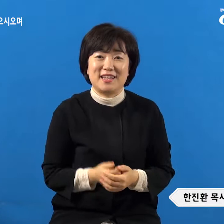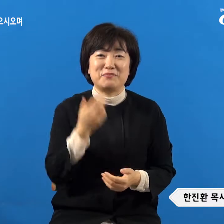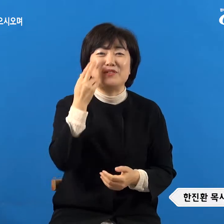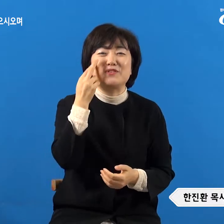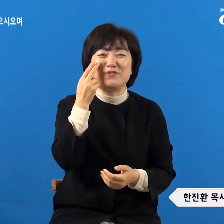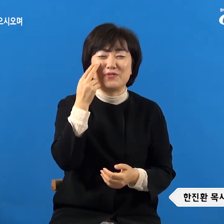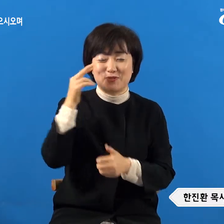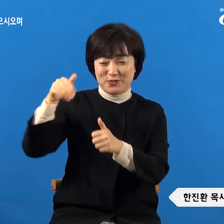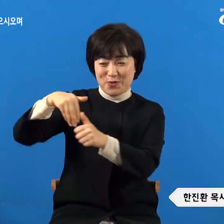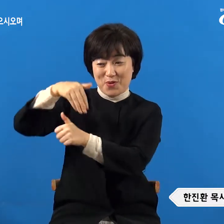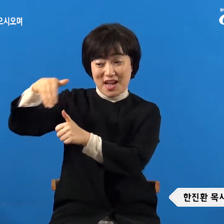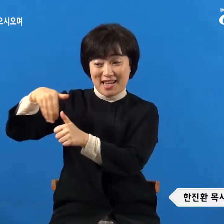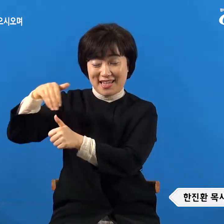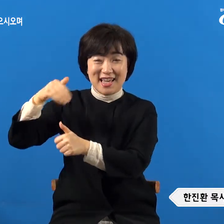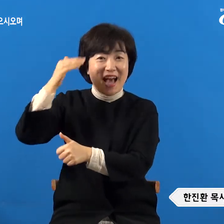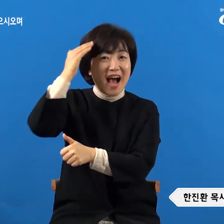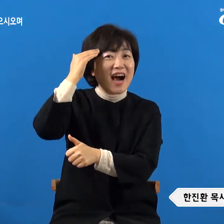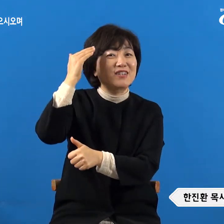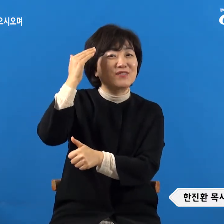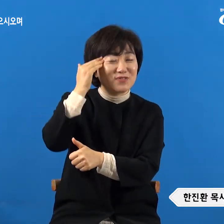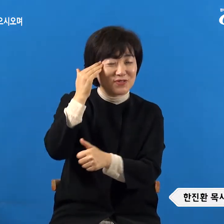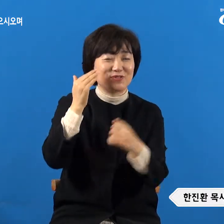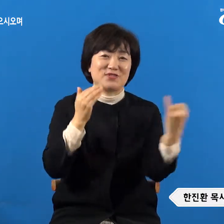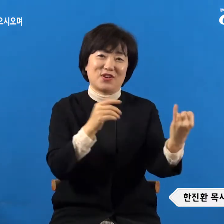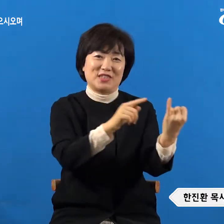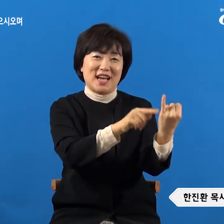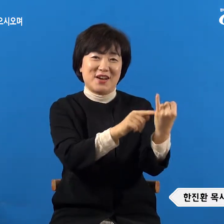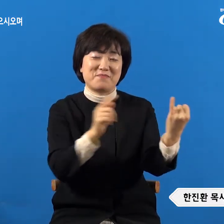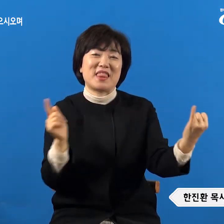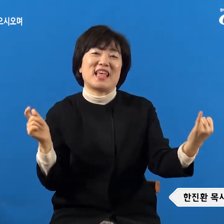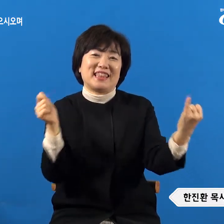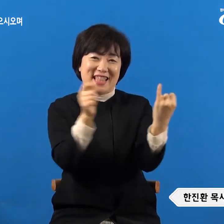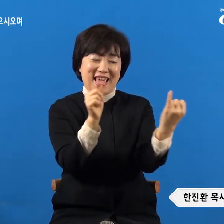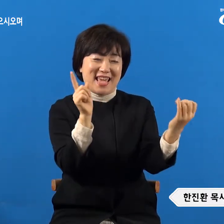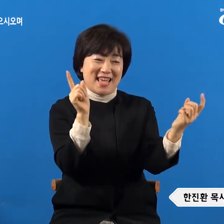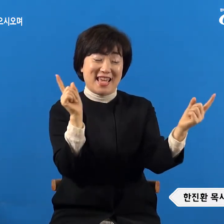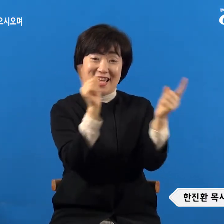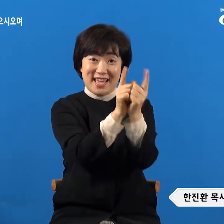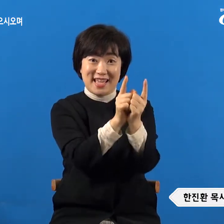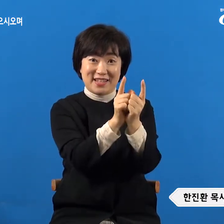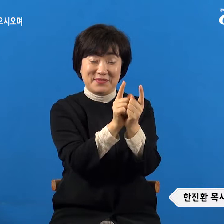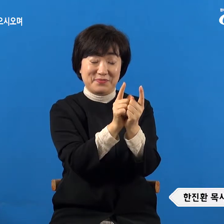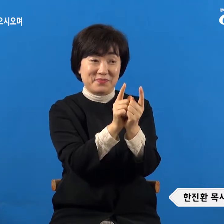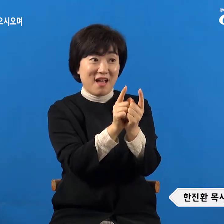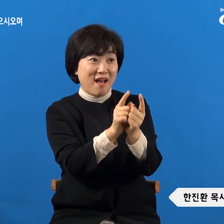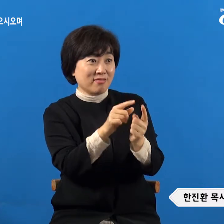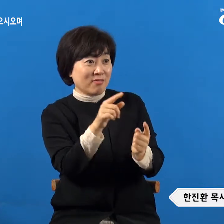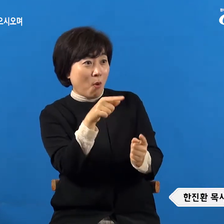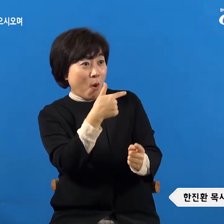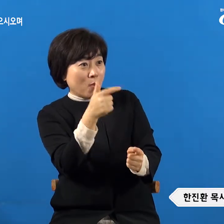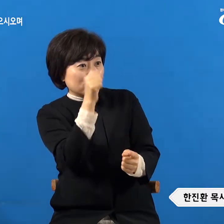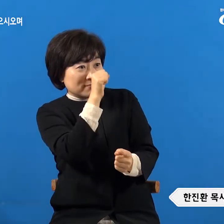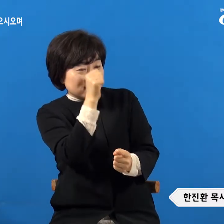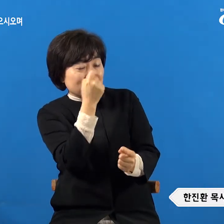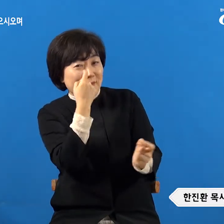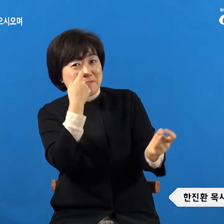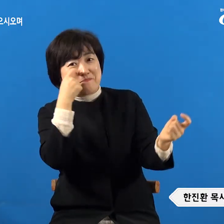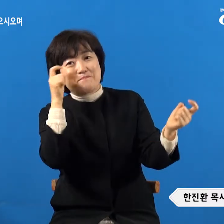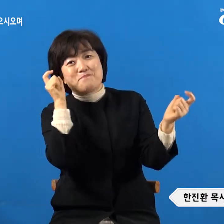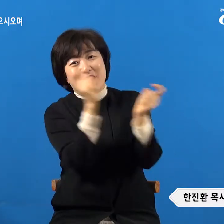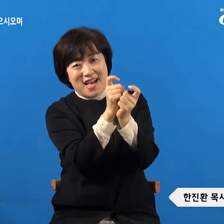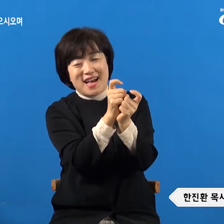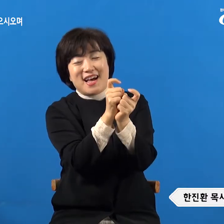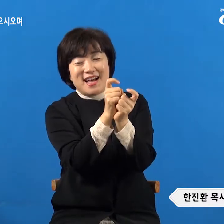미국 총각이 한국 아가씨 한 사람을 만났는데 얼마나 좋던지 첫눈에 반해버렸습니다.